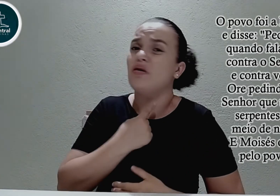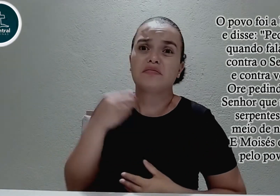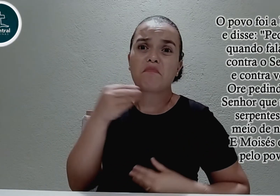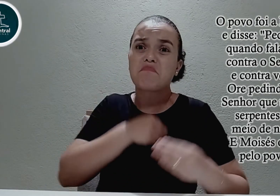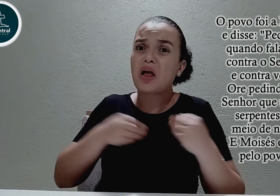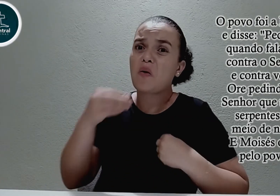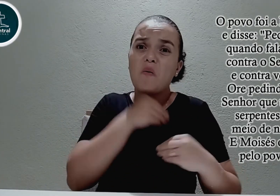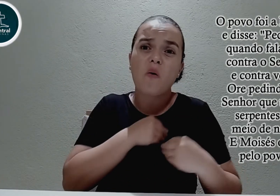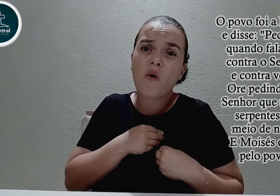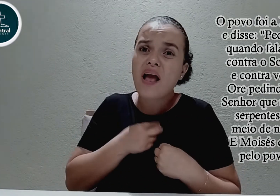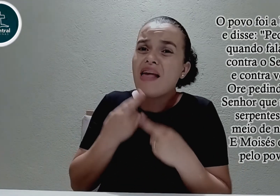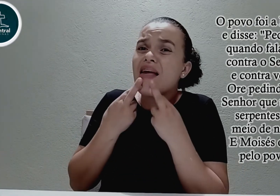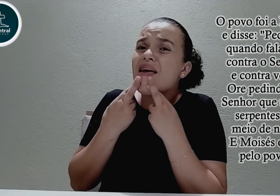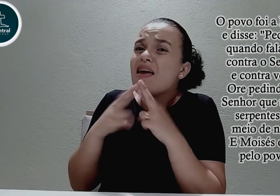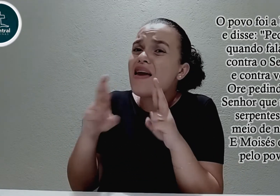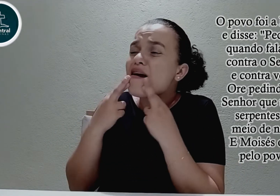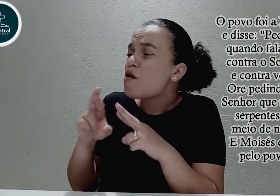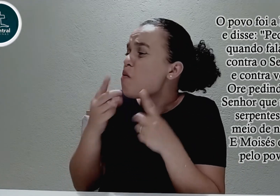O povo foi a Moisés e disse: